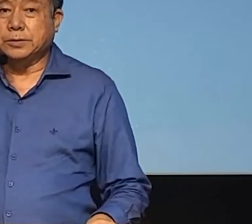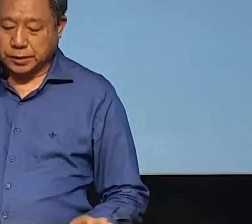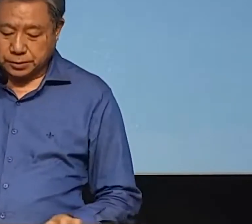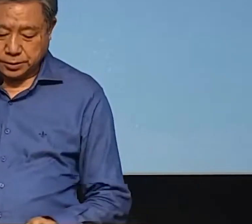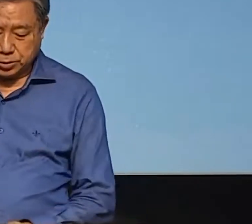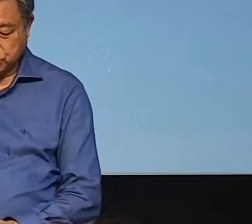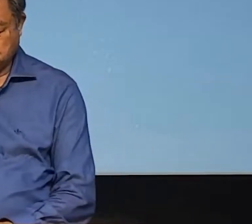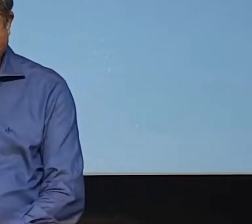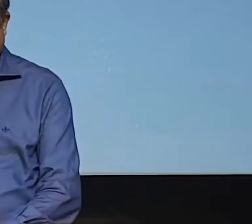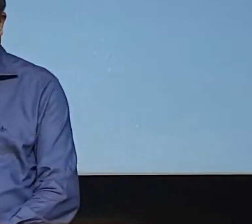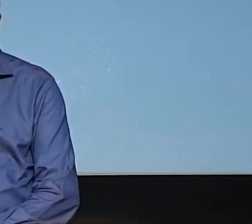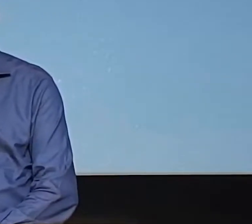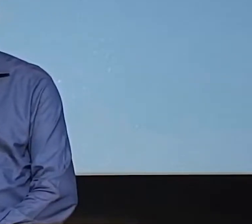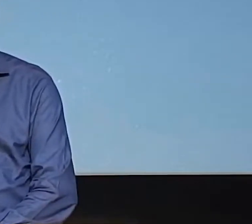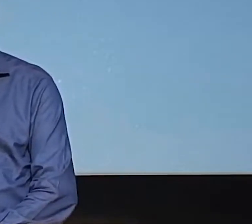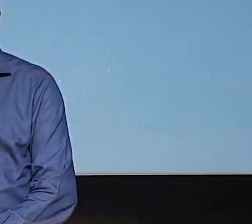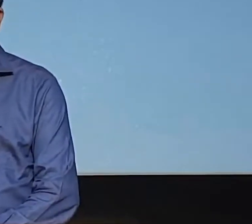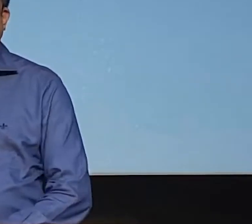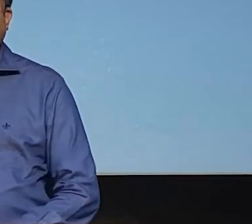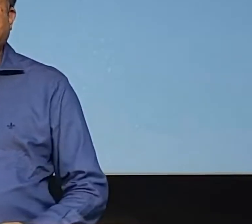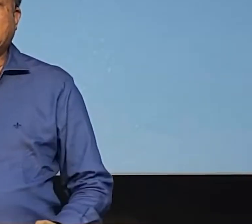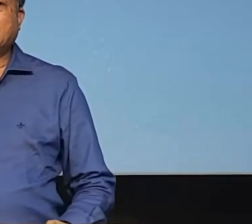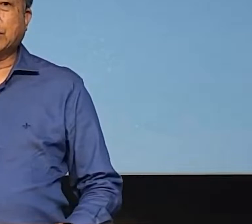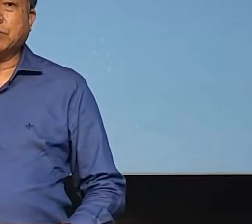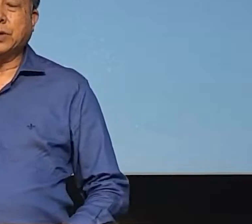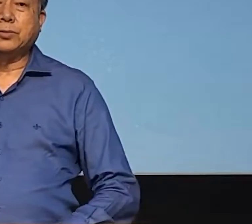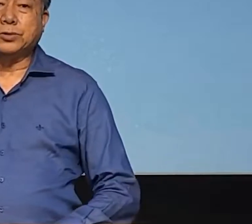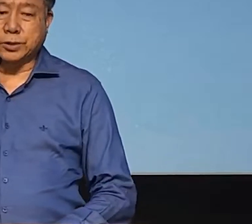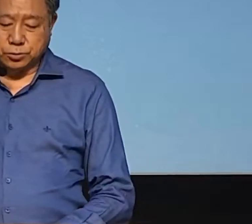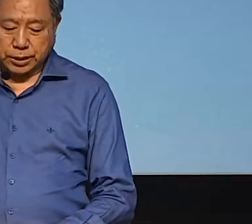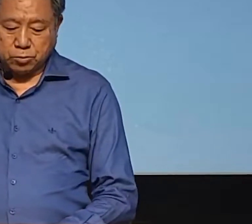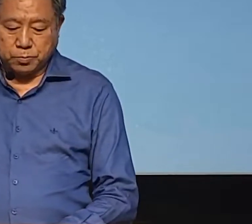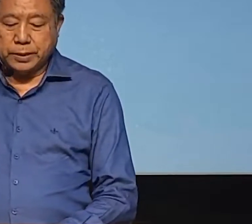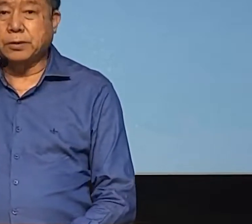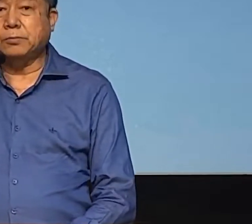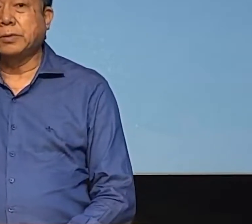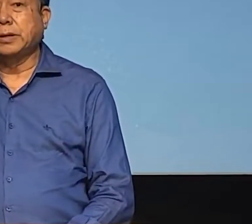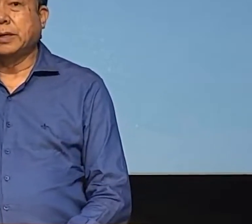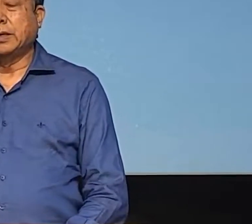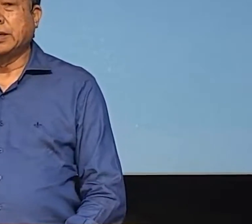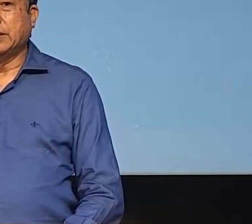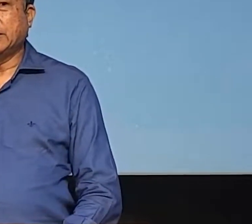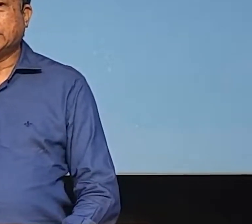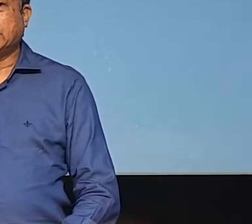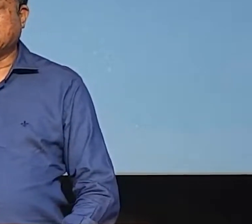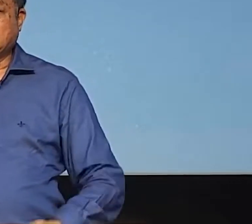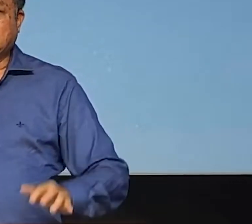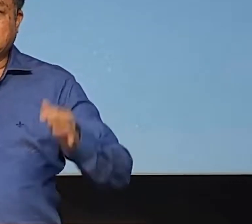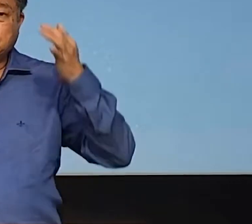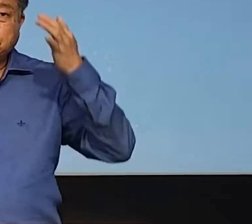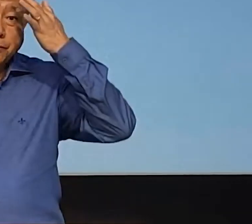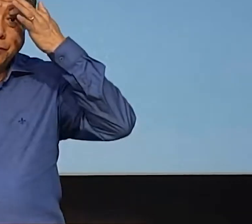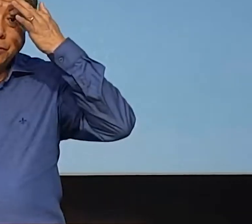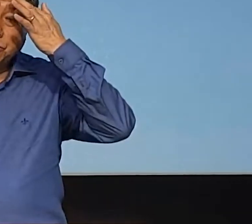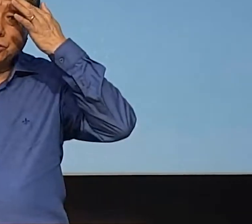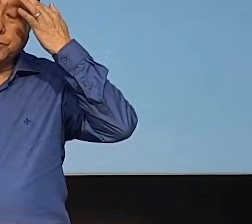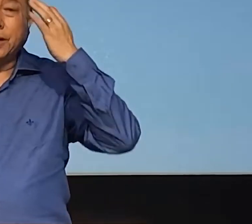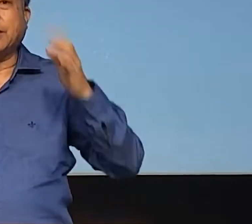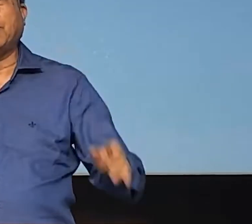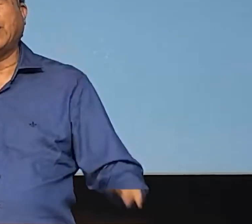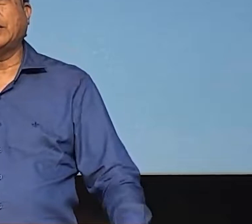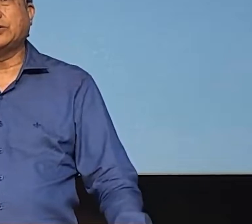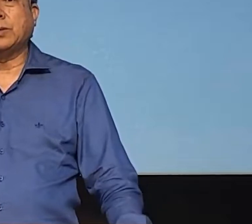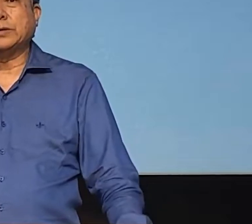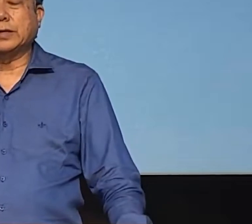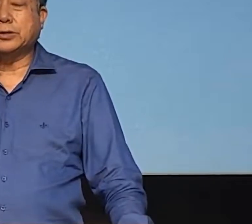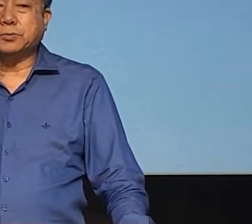queridas irmãs em Cristo e amados amigos que nos acompanham, sejam todos bem-vindos